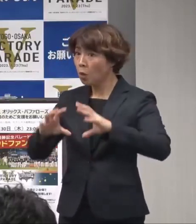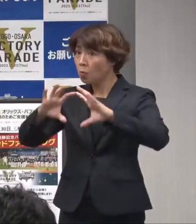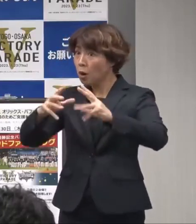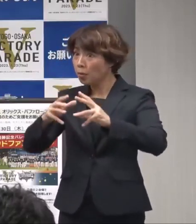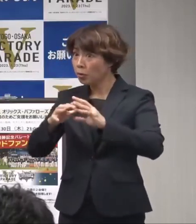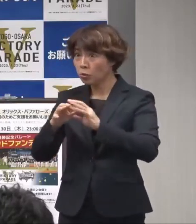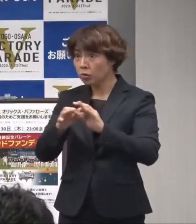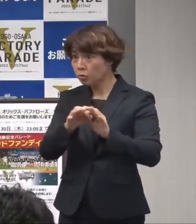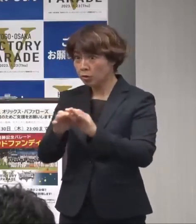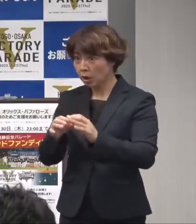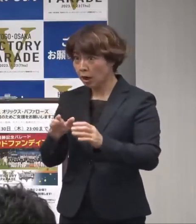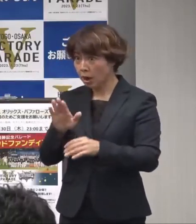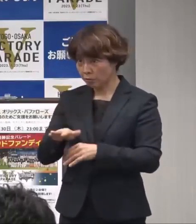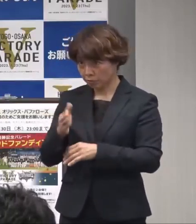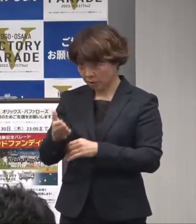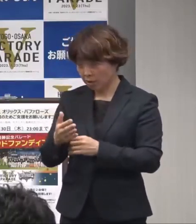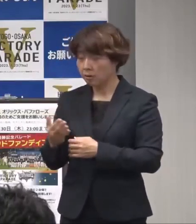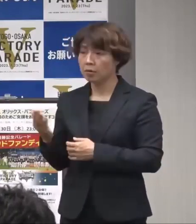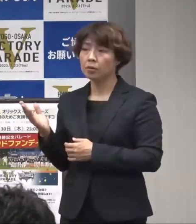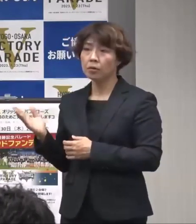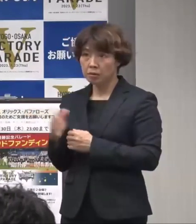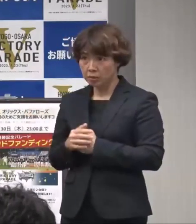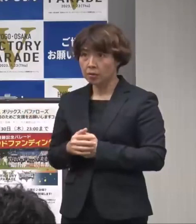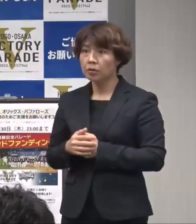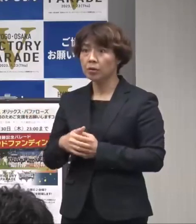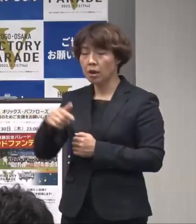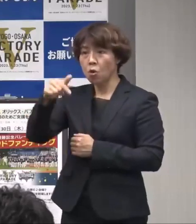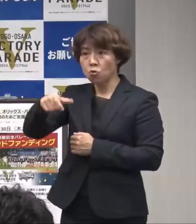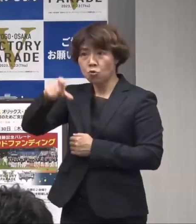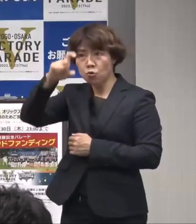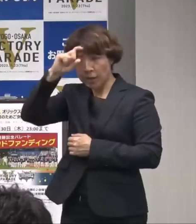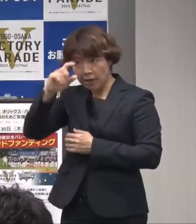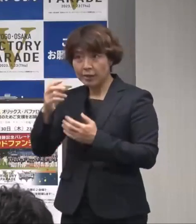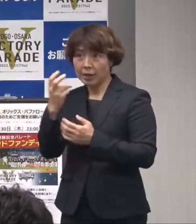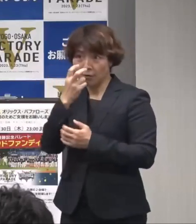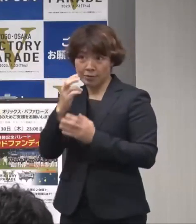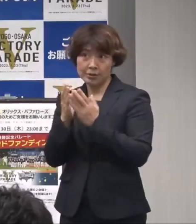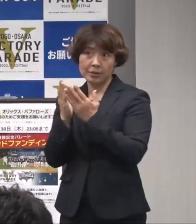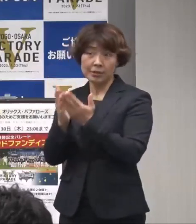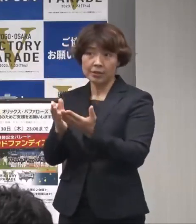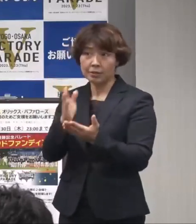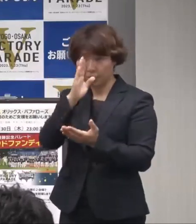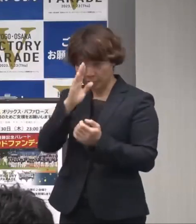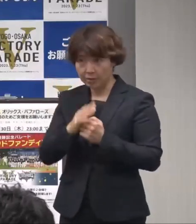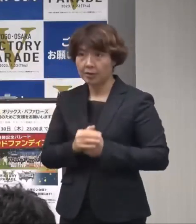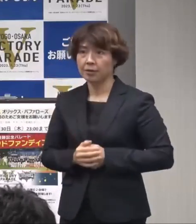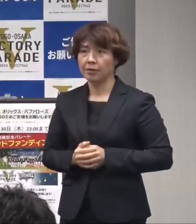関係あるんですか。 府警に確認をして、府警から